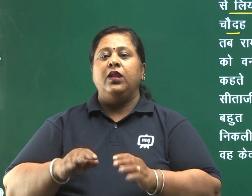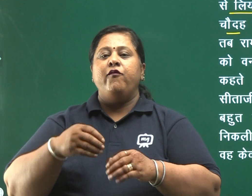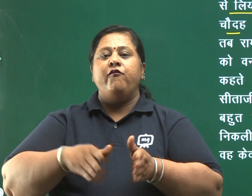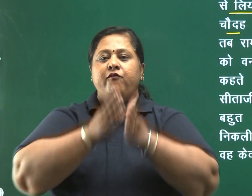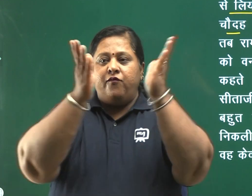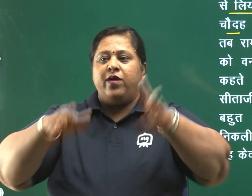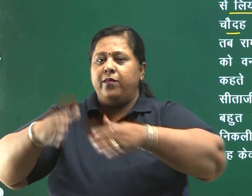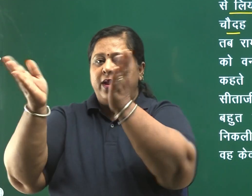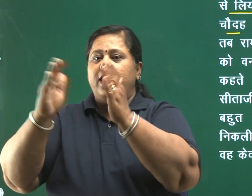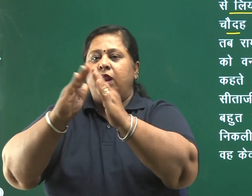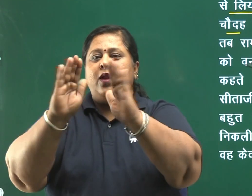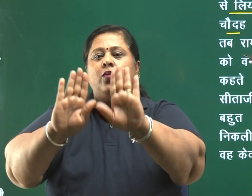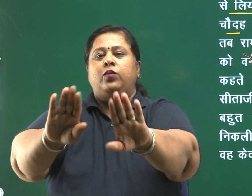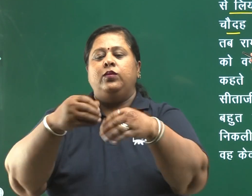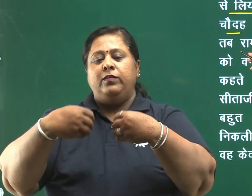वनवास मिला,